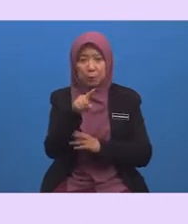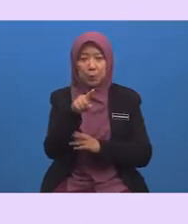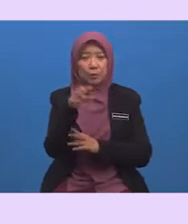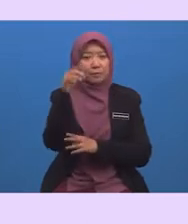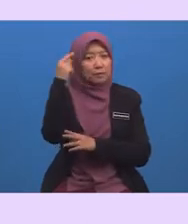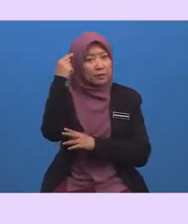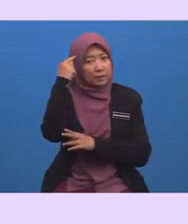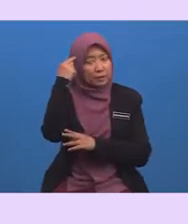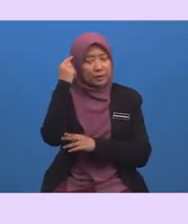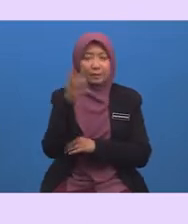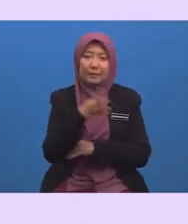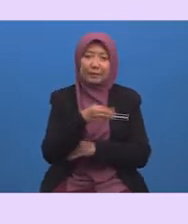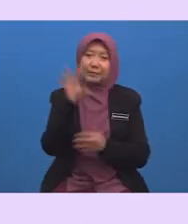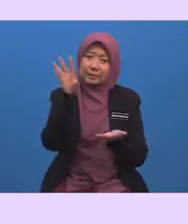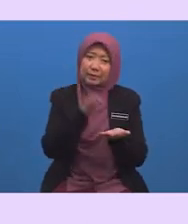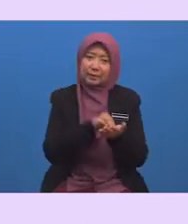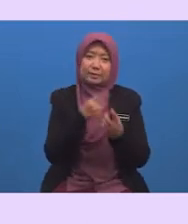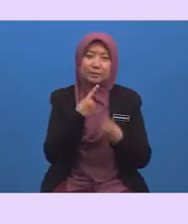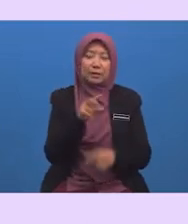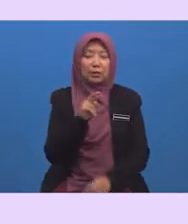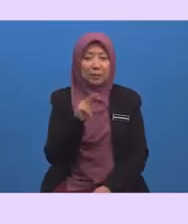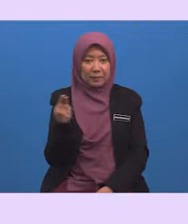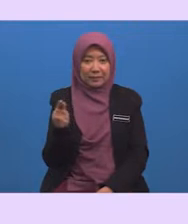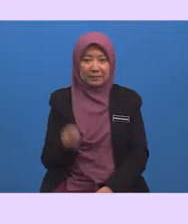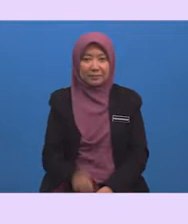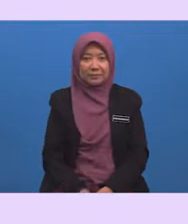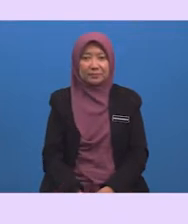murid-murid fikir dan salin jawapan.